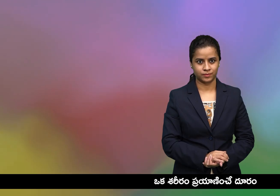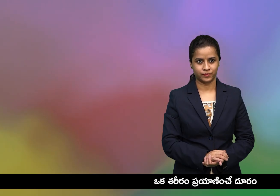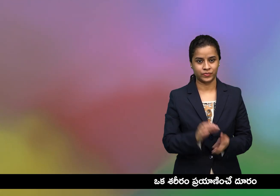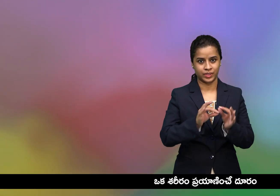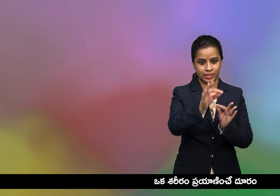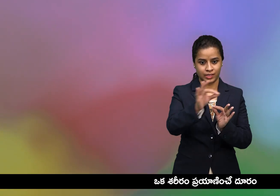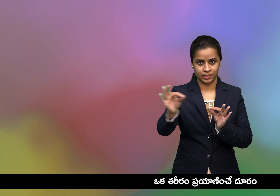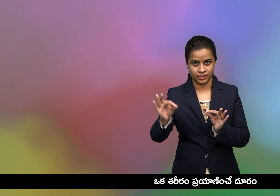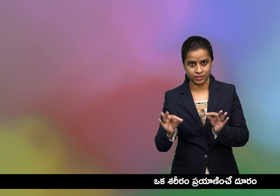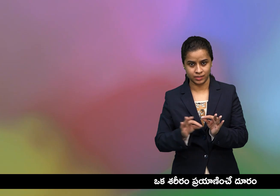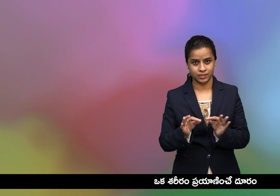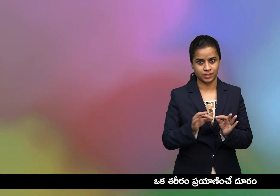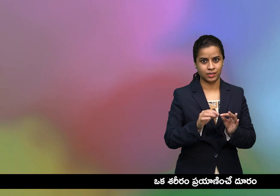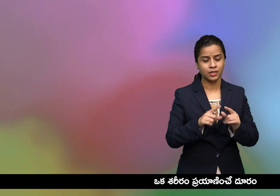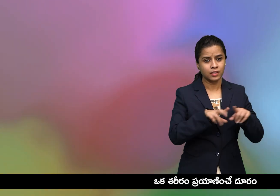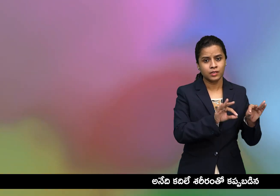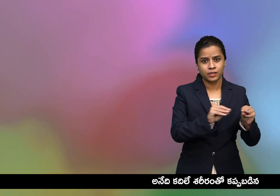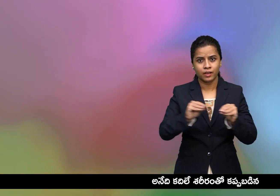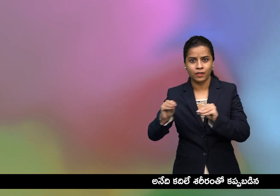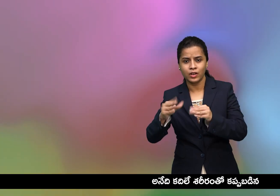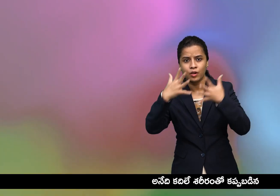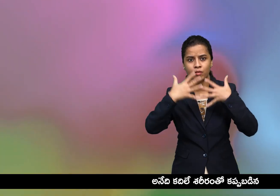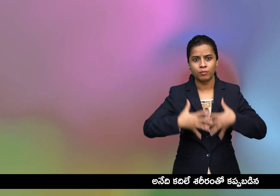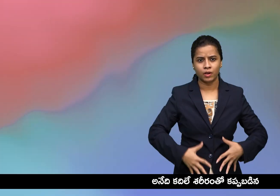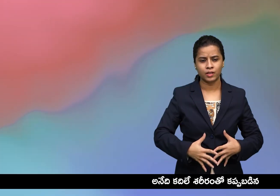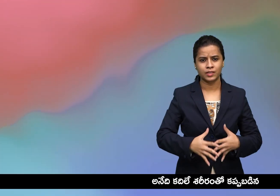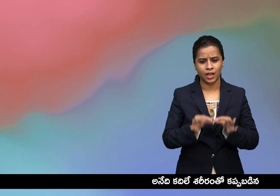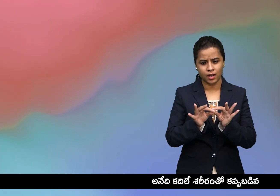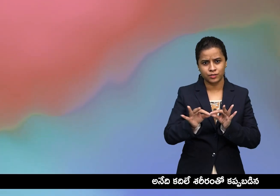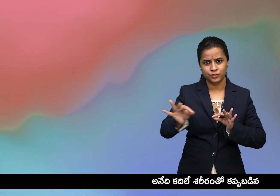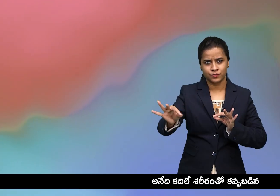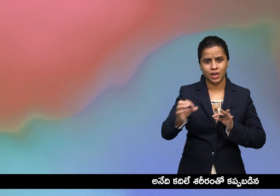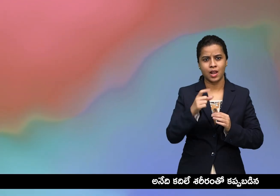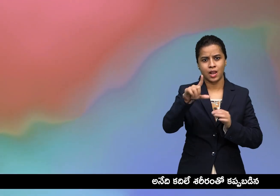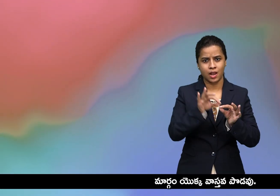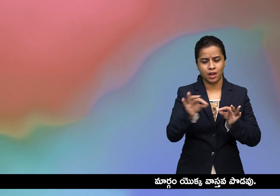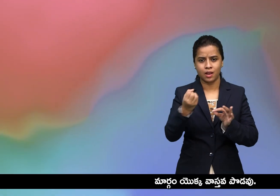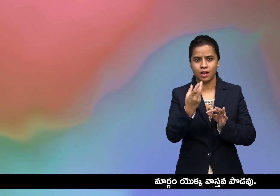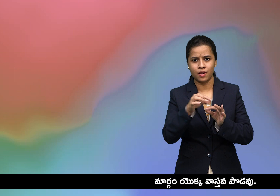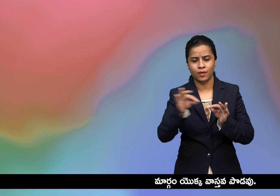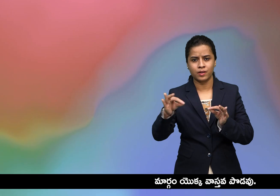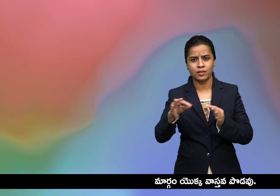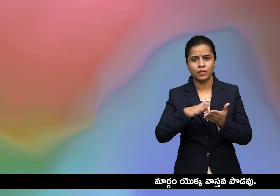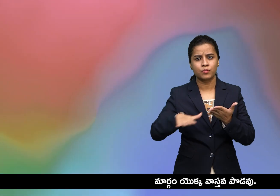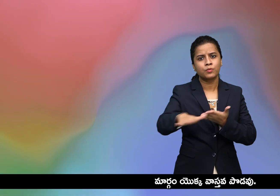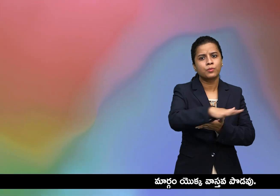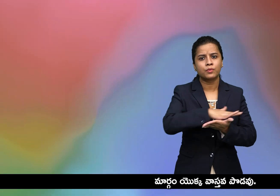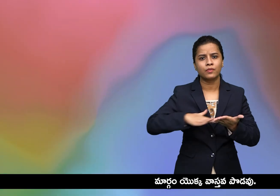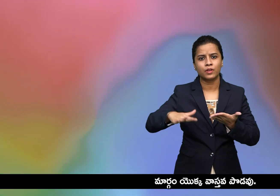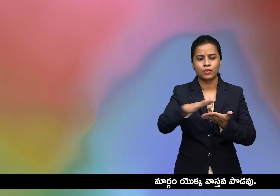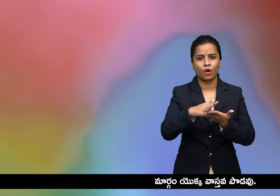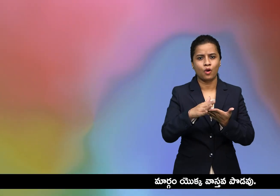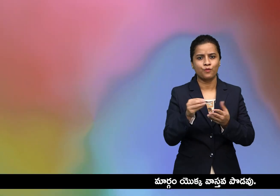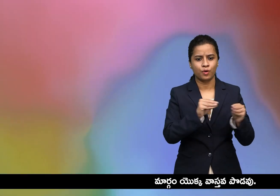ఒక శరీరం ప్రయాణించే దూరం అనేది కదిలే శరీరంతో కప్పబడిన మార్గం యొక్క